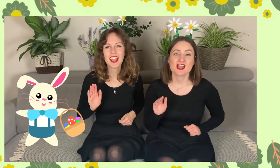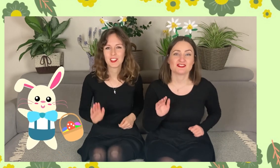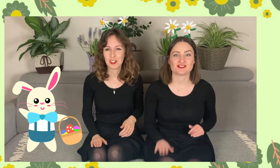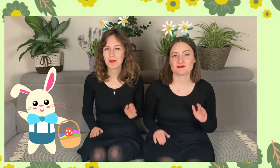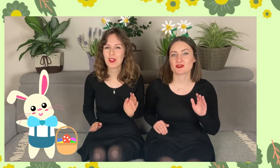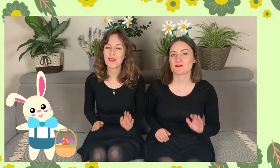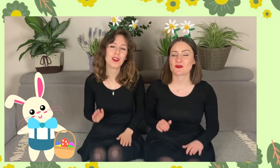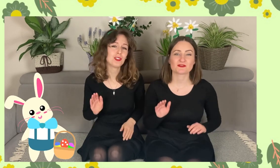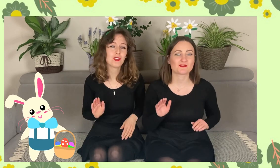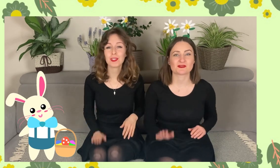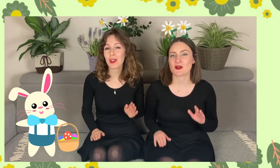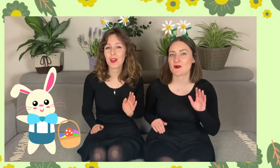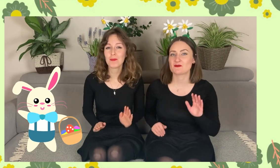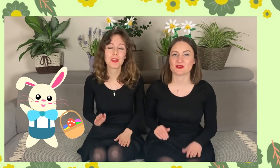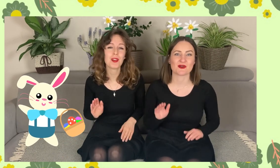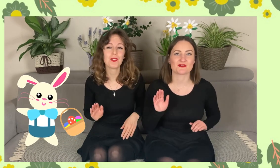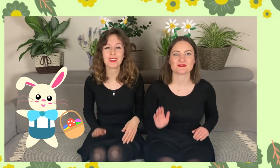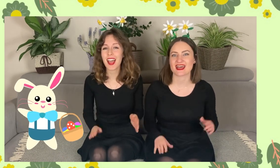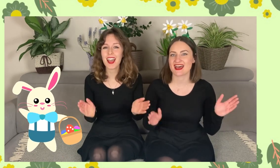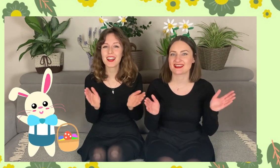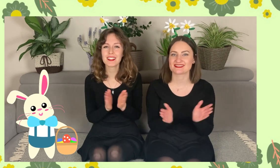Środną wodą chłopią nas.